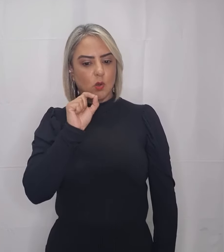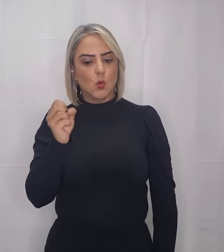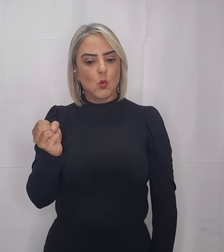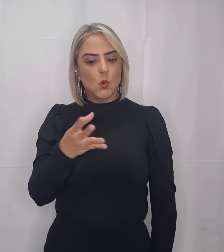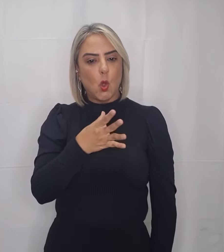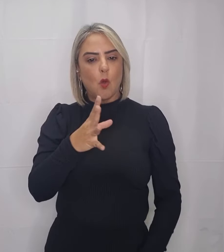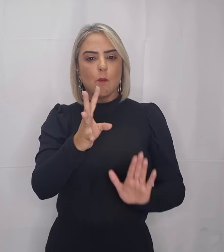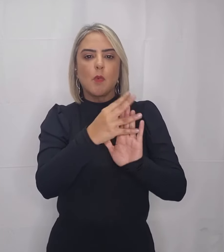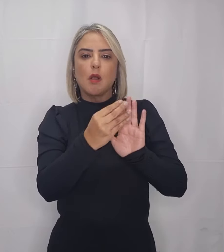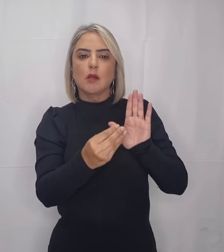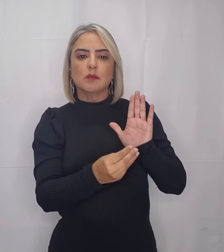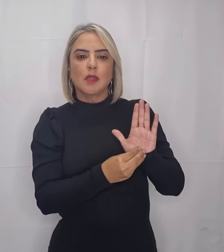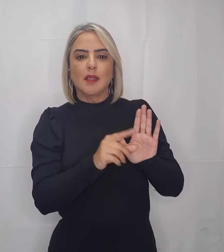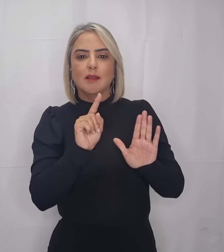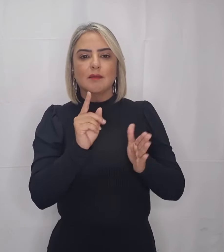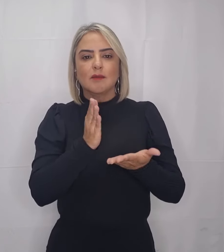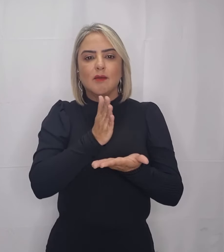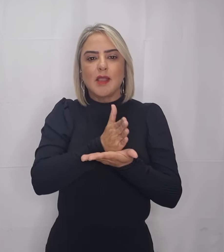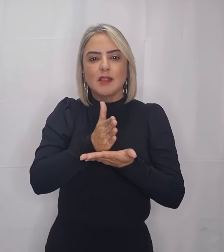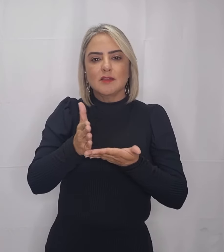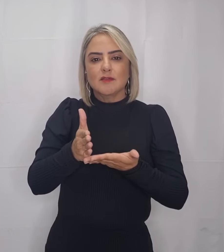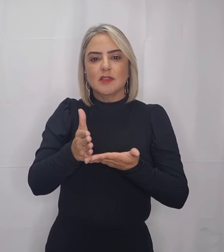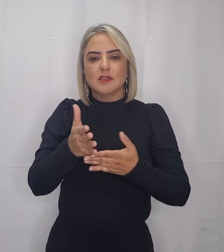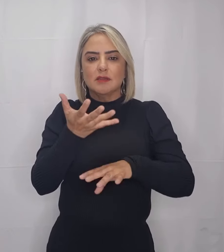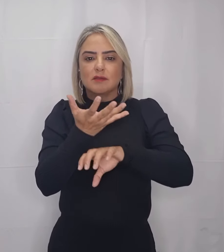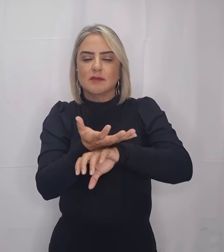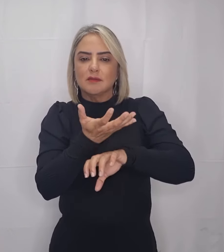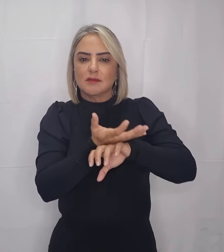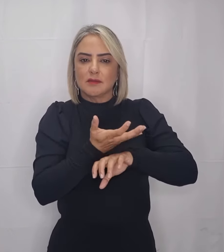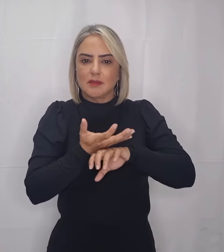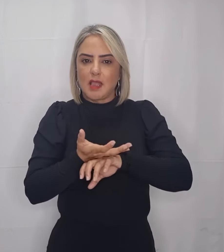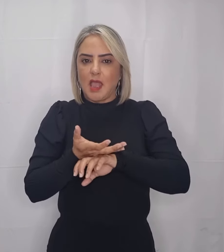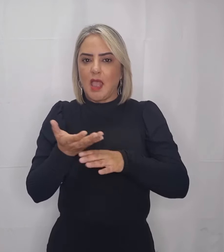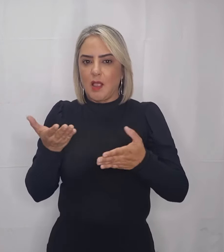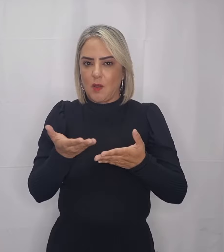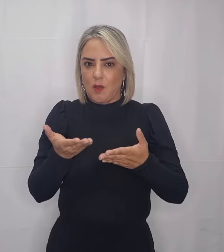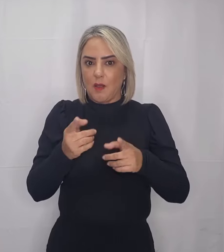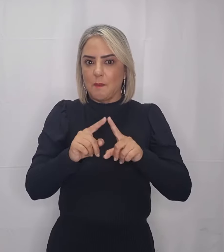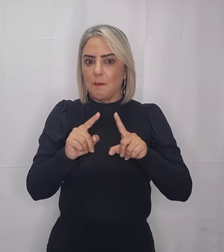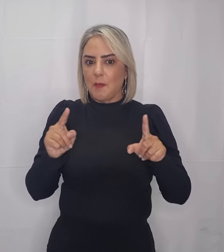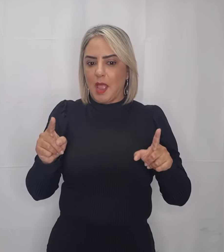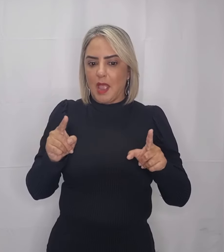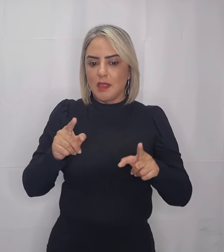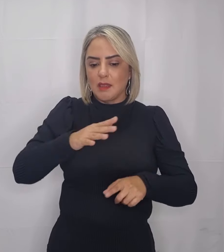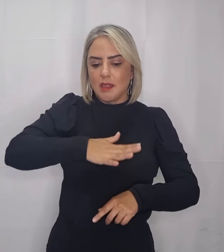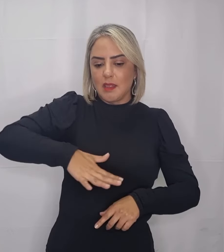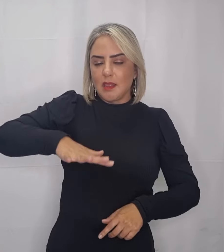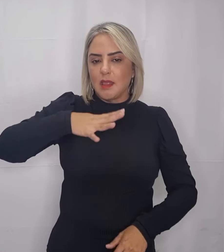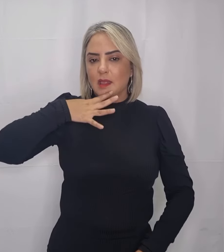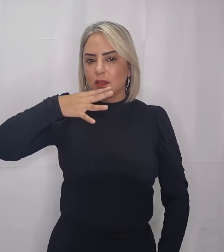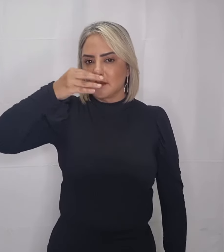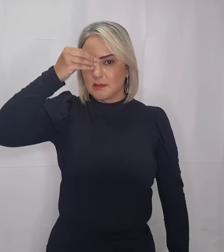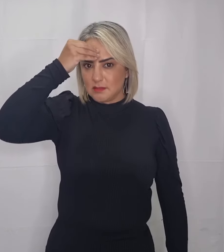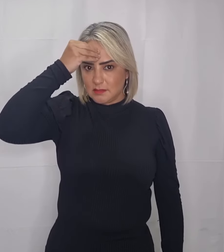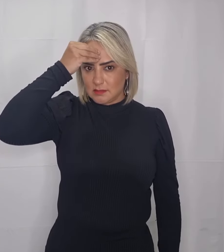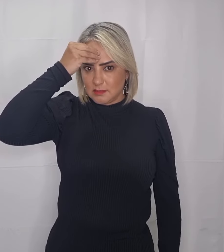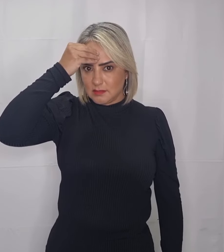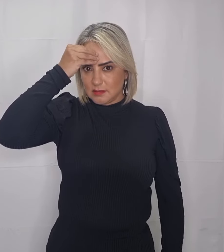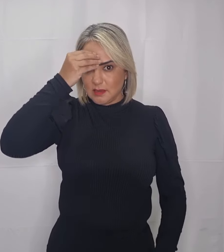não é dividido por disciplinas como o atual, mas por áreas de conhecimento, matemática e